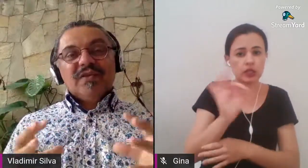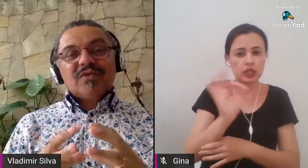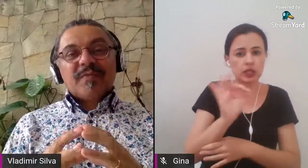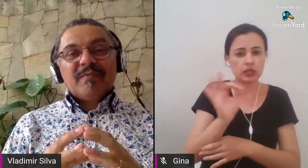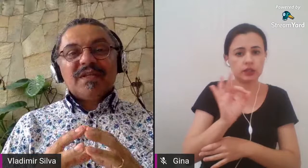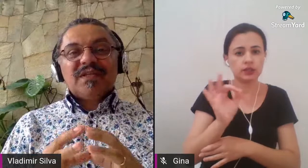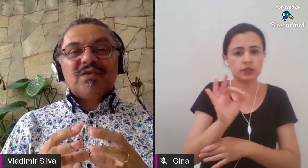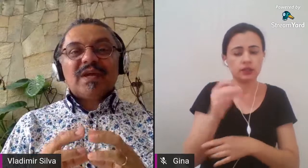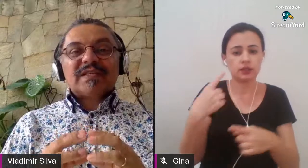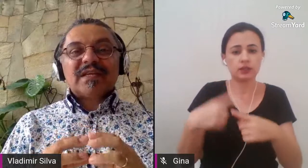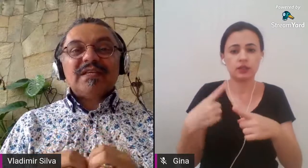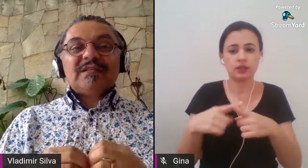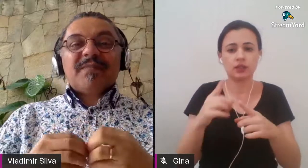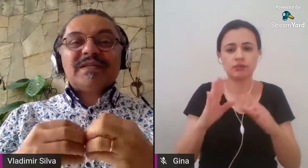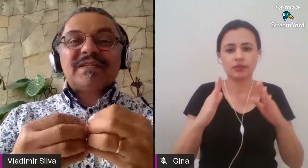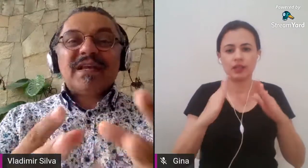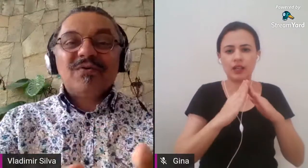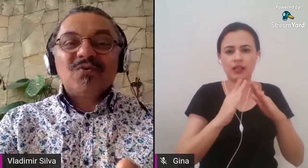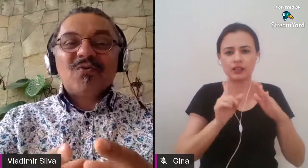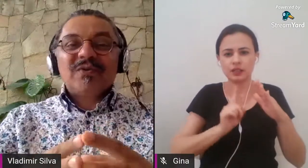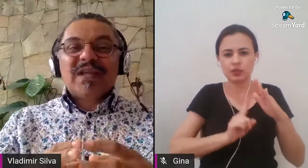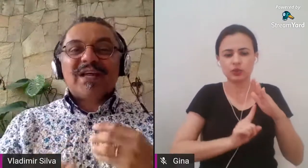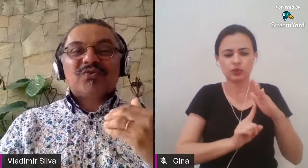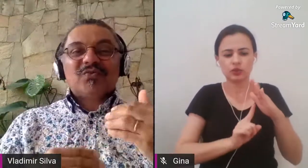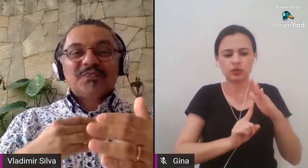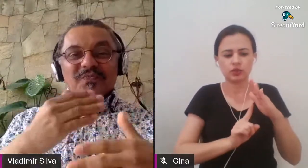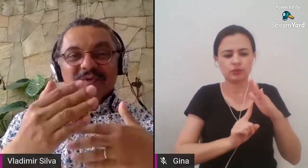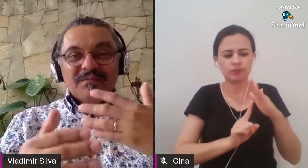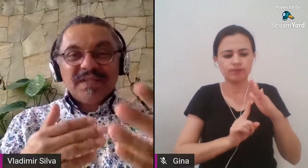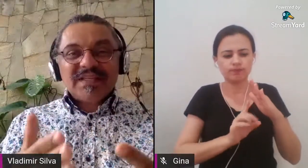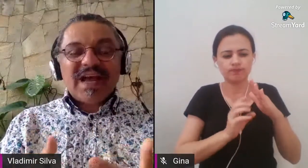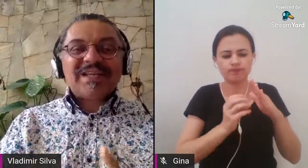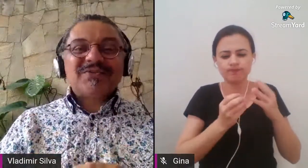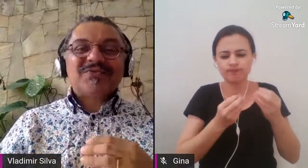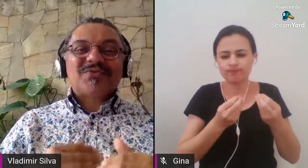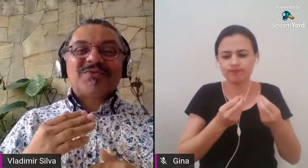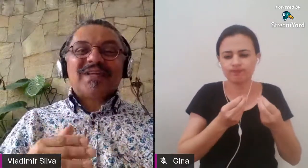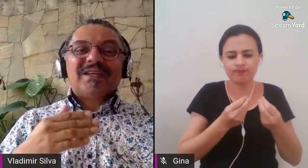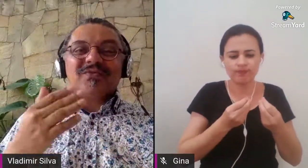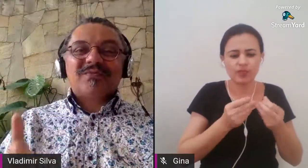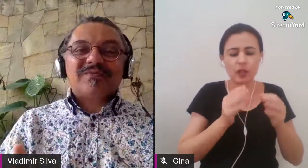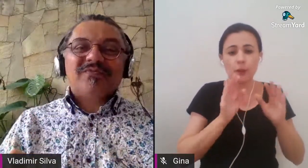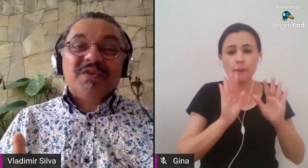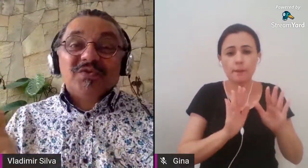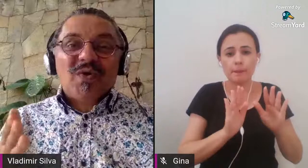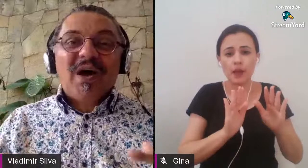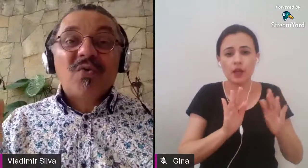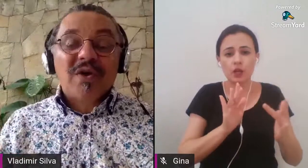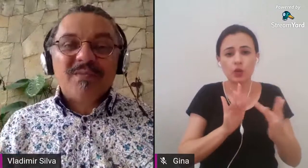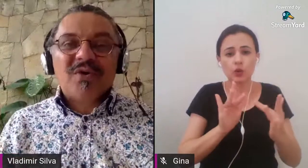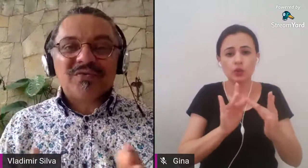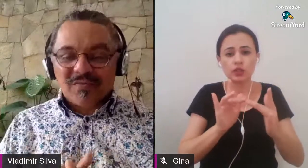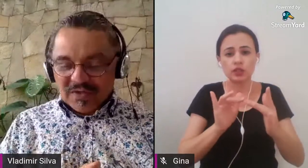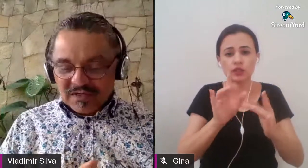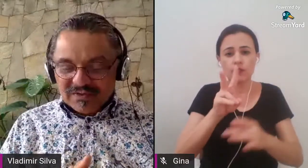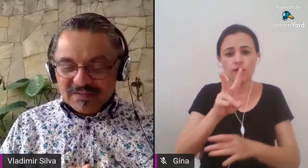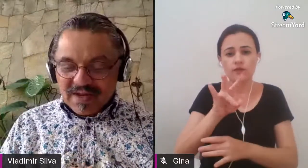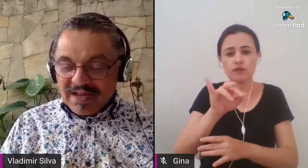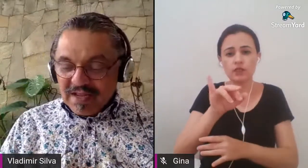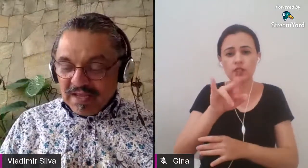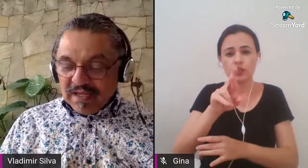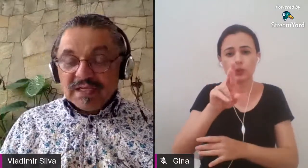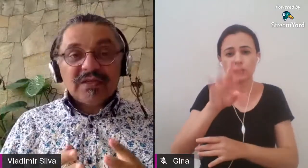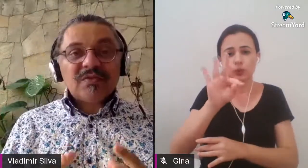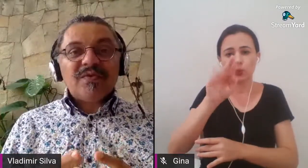lado, ele nos permitiu essa expansão do contato midiático, do contato virtual ou remoto, como